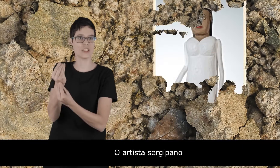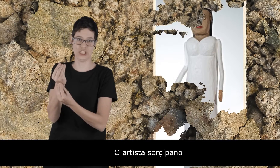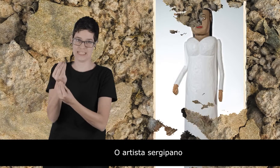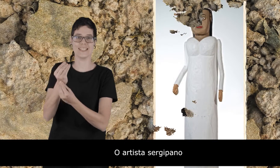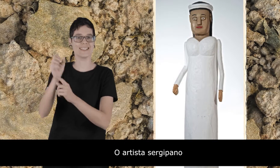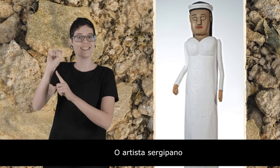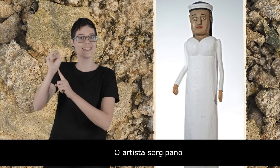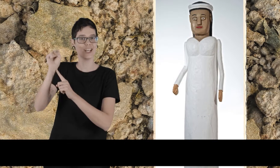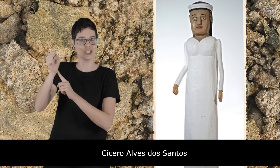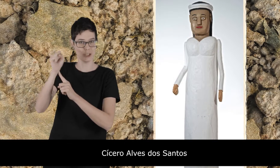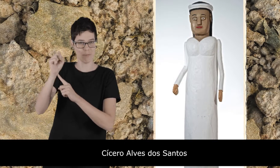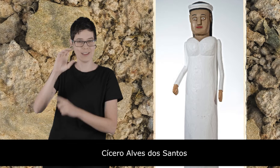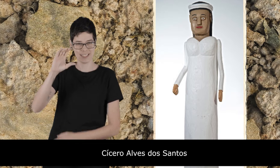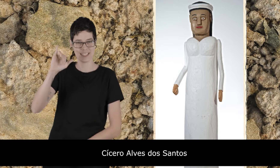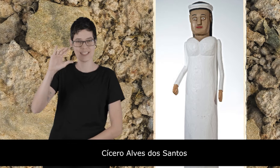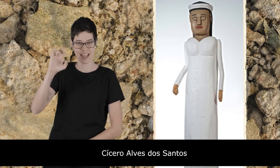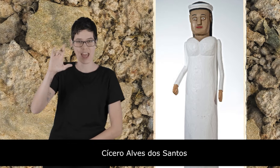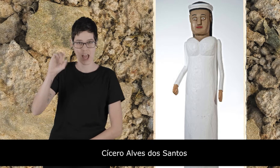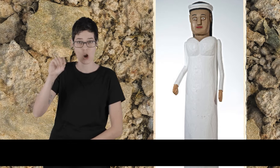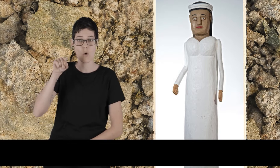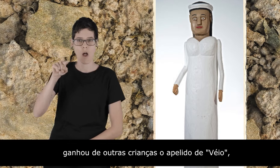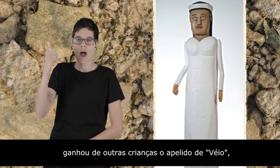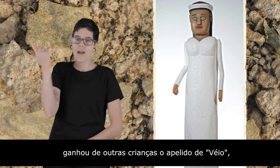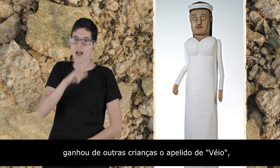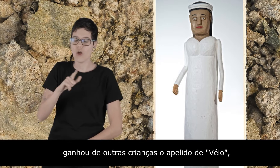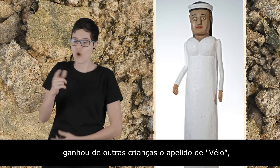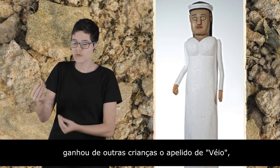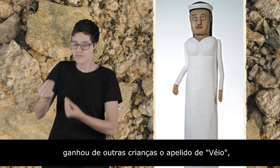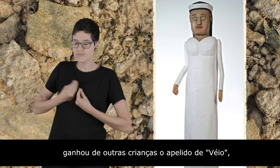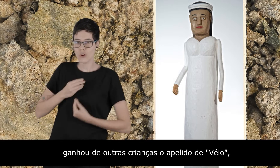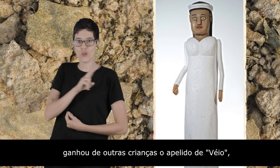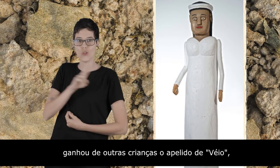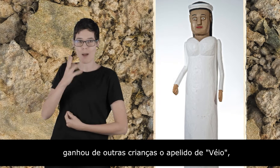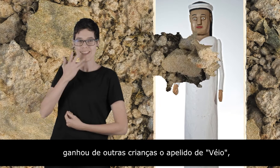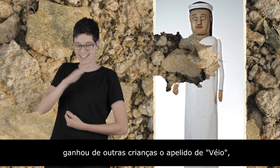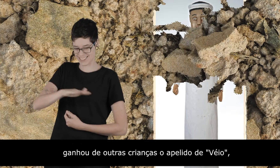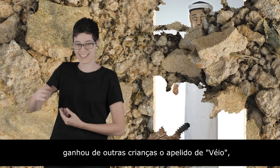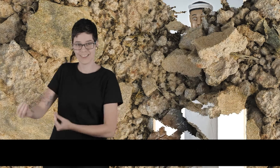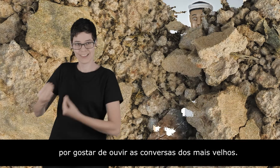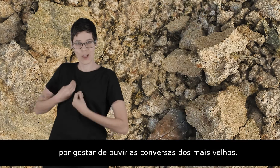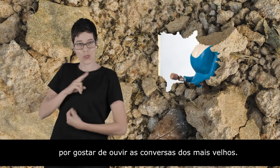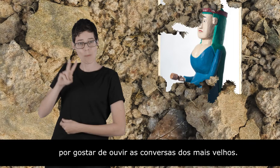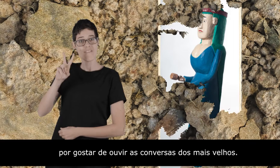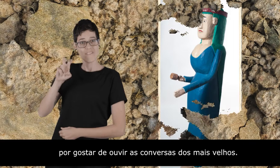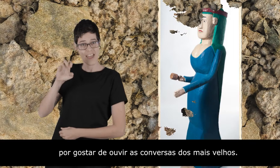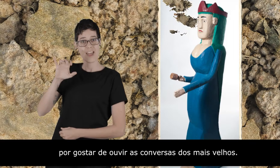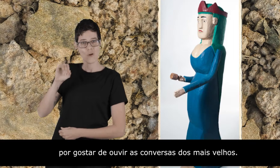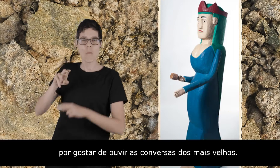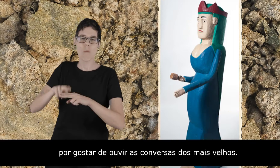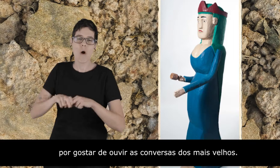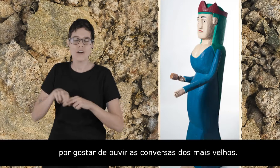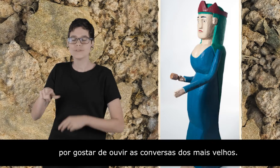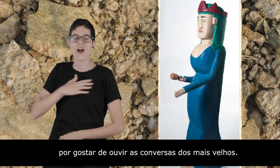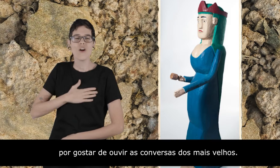O artista sergipano Cícero Alves dos Santos ganhou de outras crianças o apelido de Véio, por gostar de